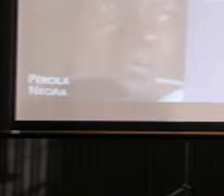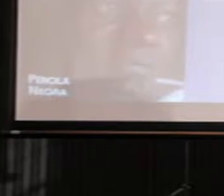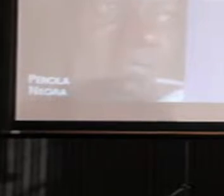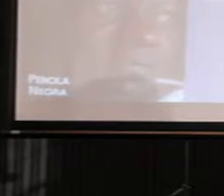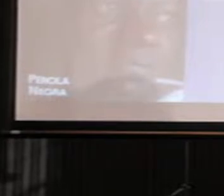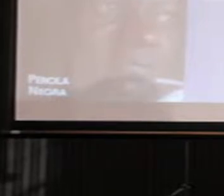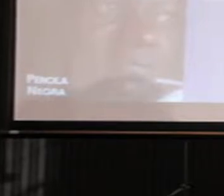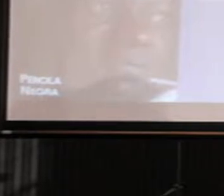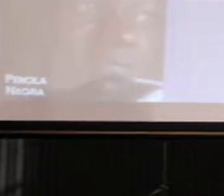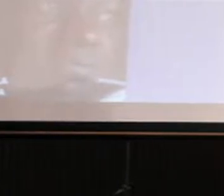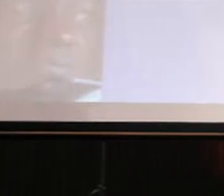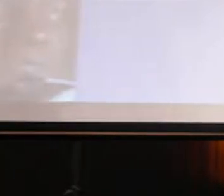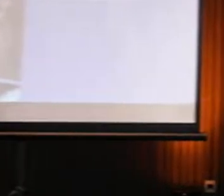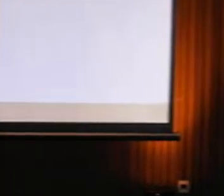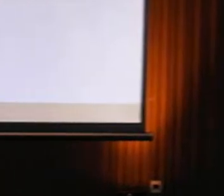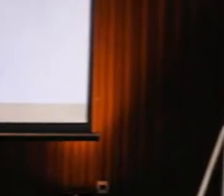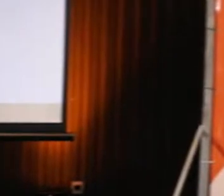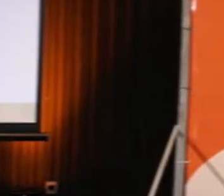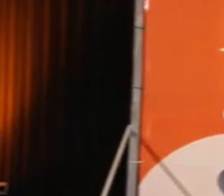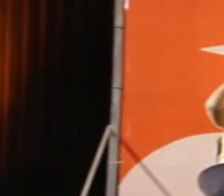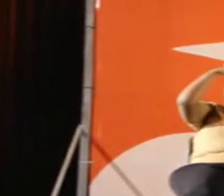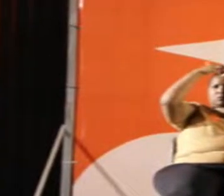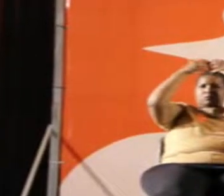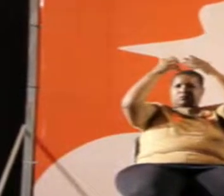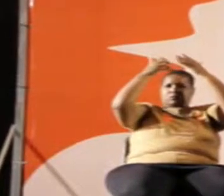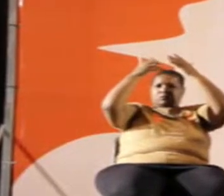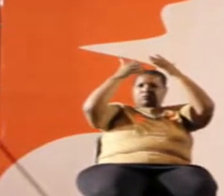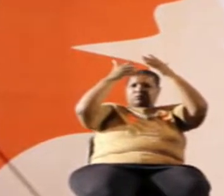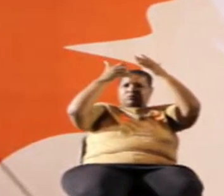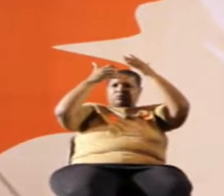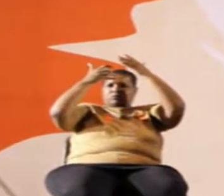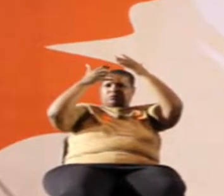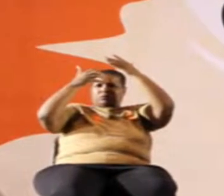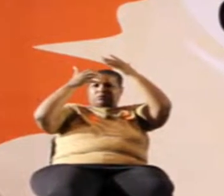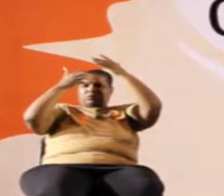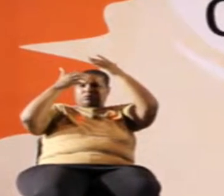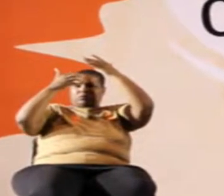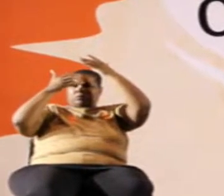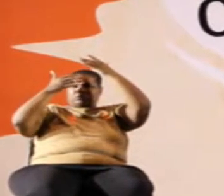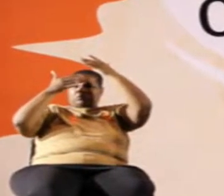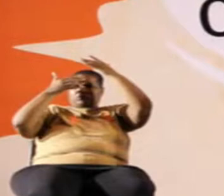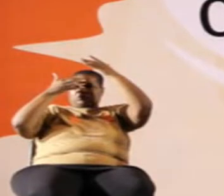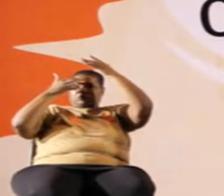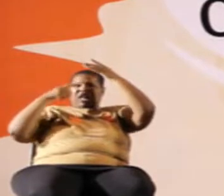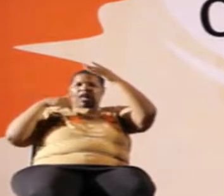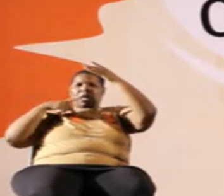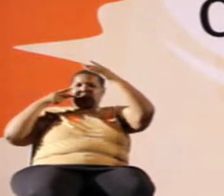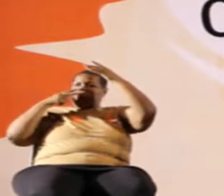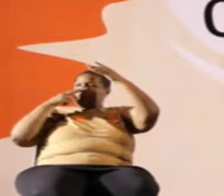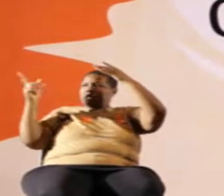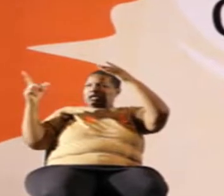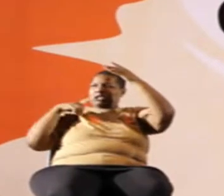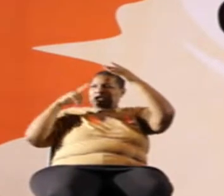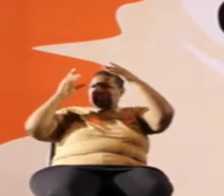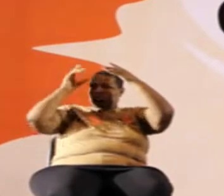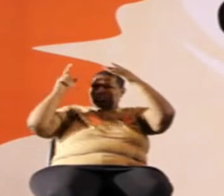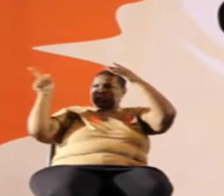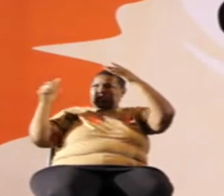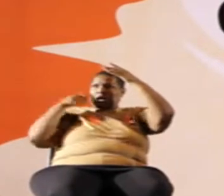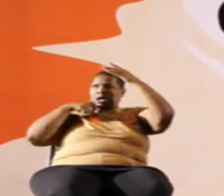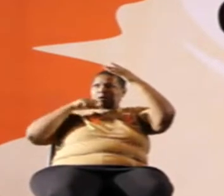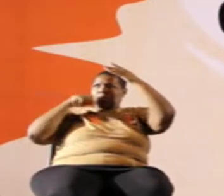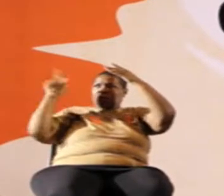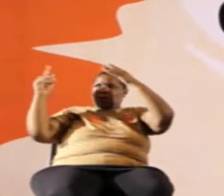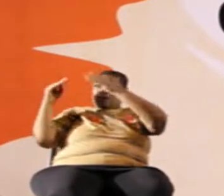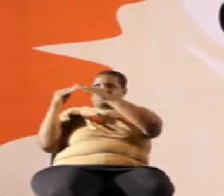parar e o seu cérebro descrever. Olha, ela está dizendo para mim que mulher negra, que parece com a minha tia, com a minha mãe, com a